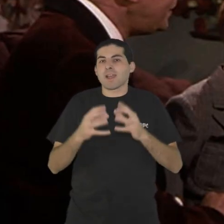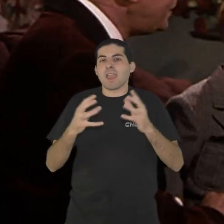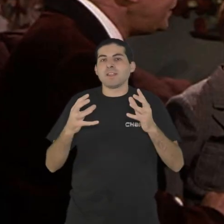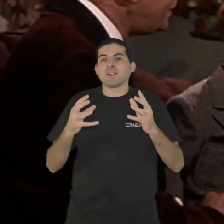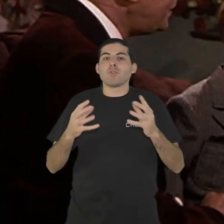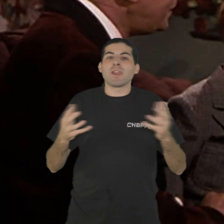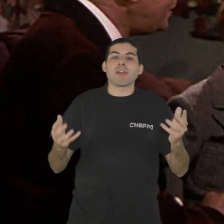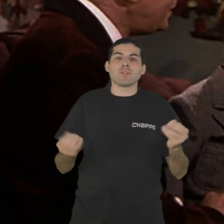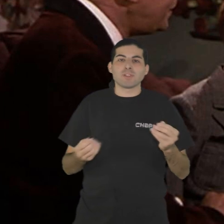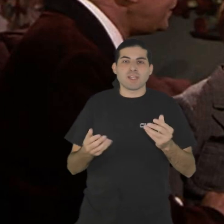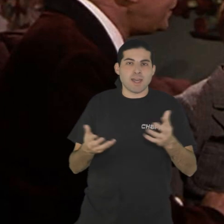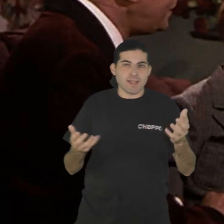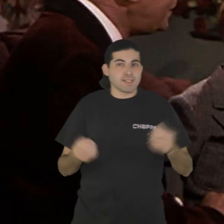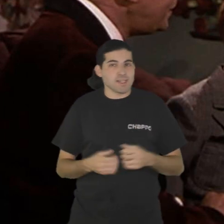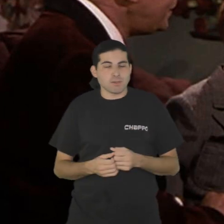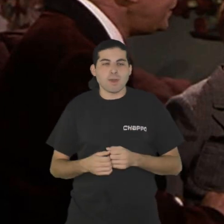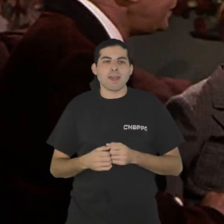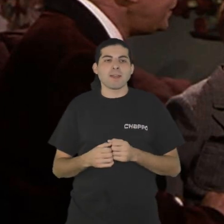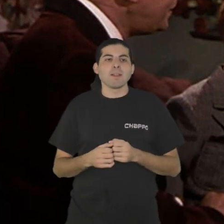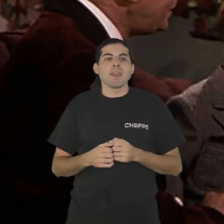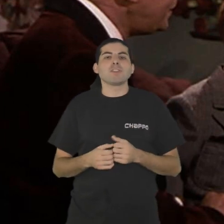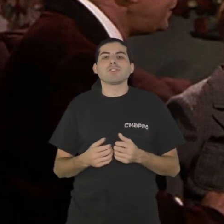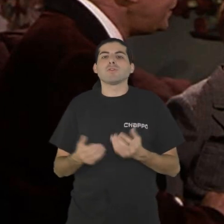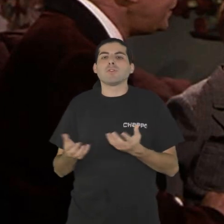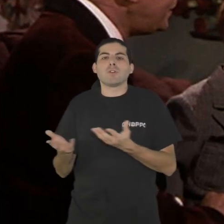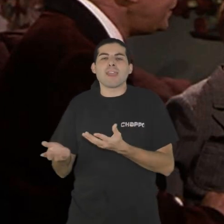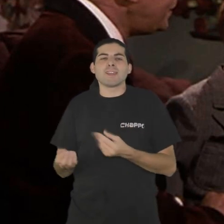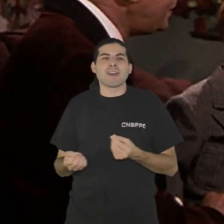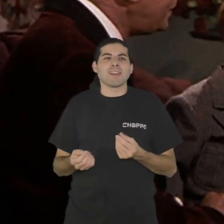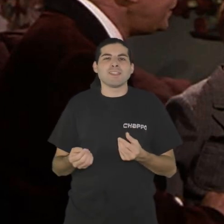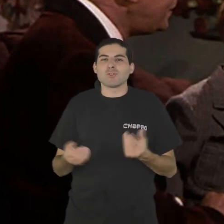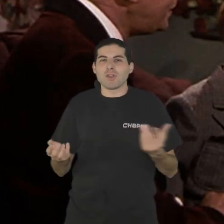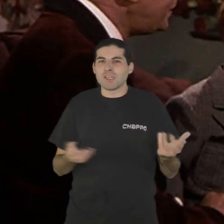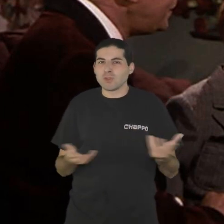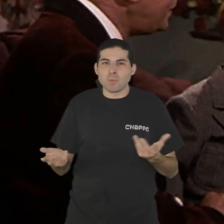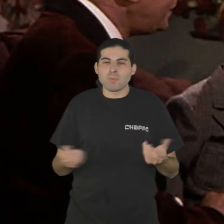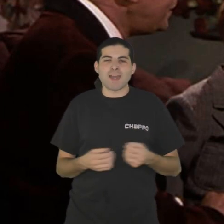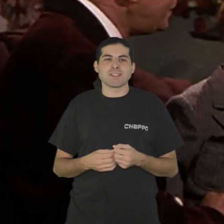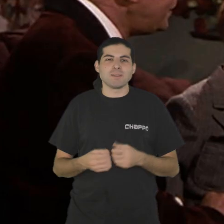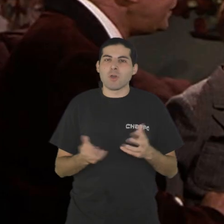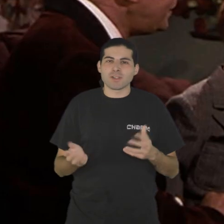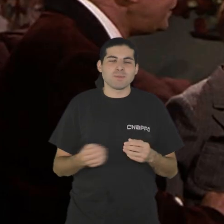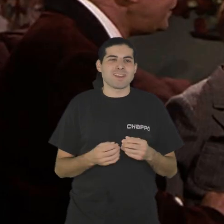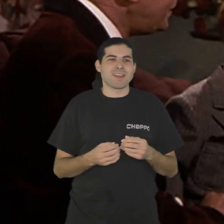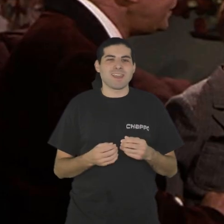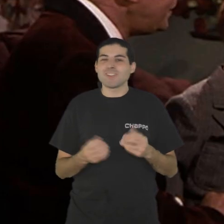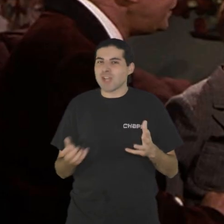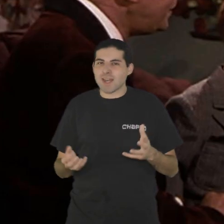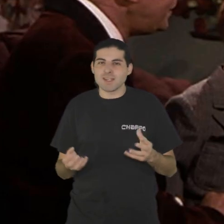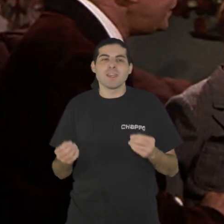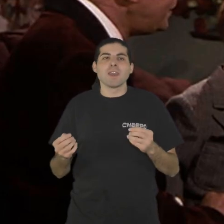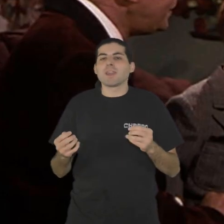In pratica è il compleanno di questa ragazzina di Luana e ci sono Edgar e i suoi due pupazzi, Mortimer